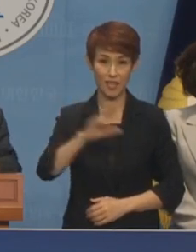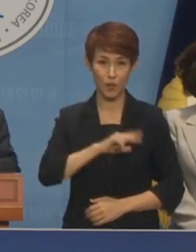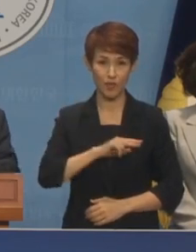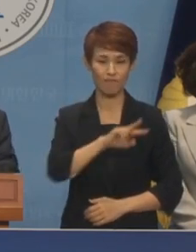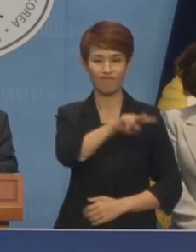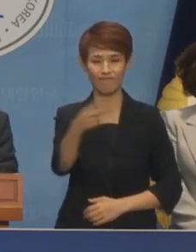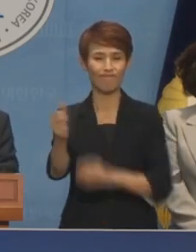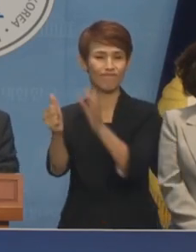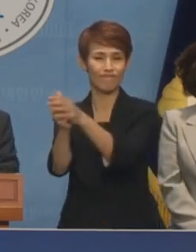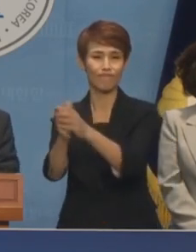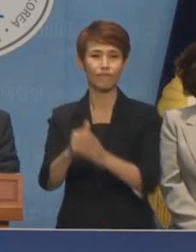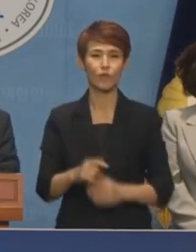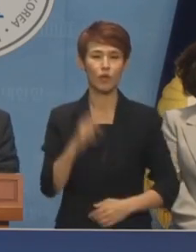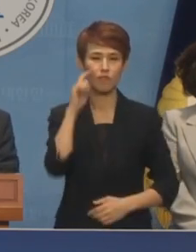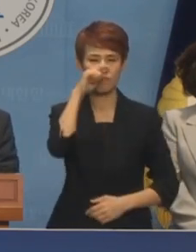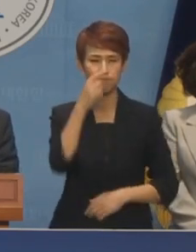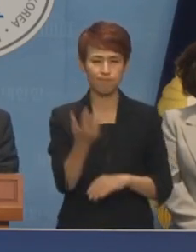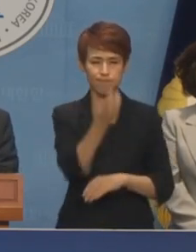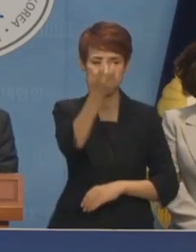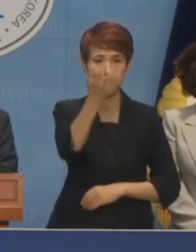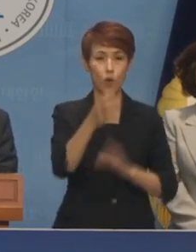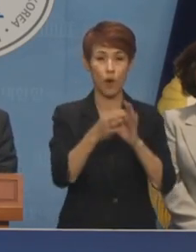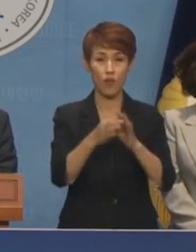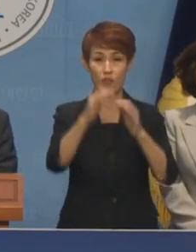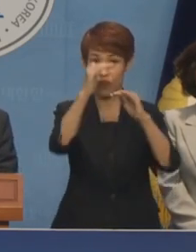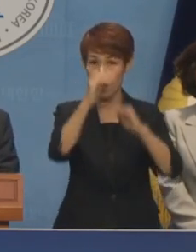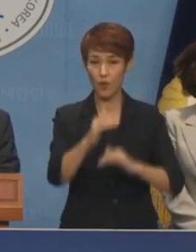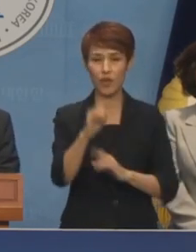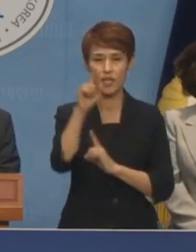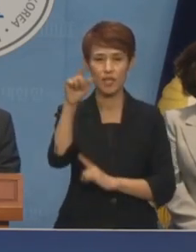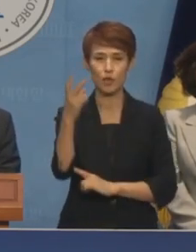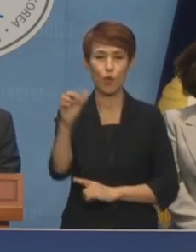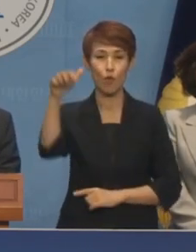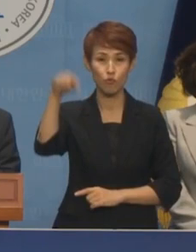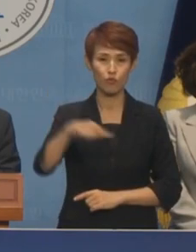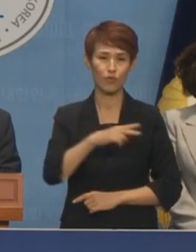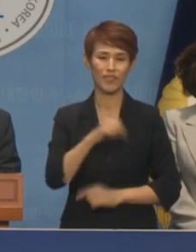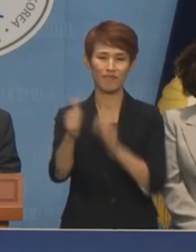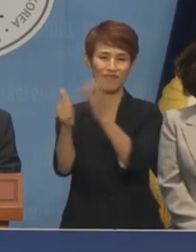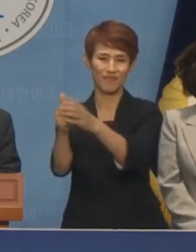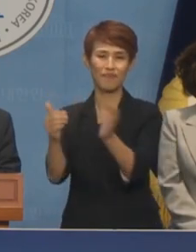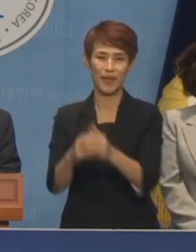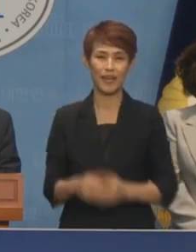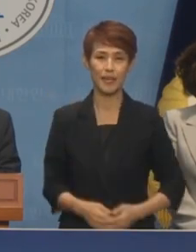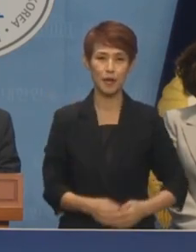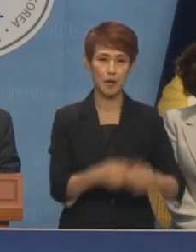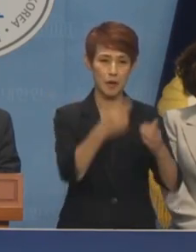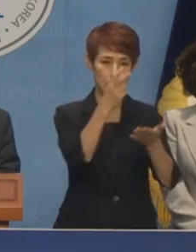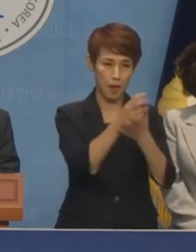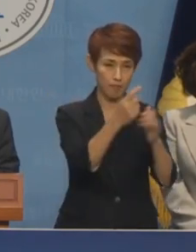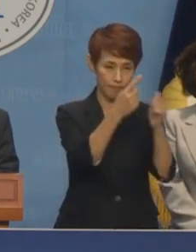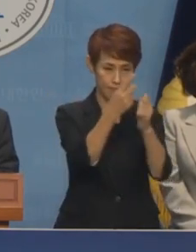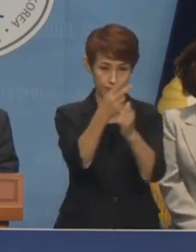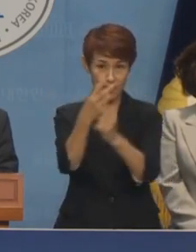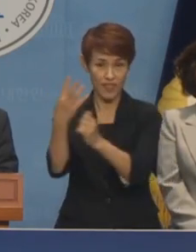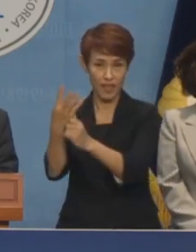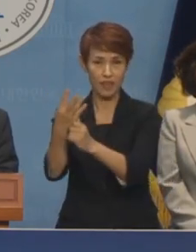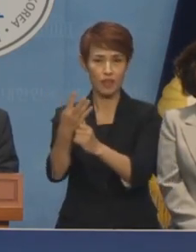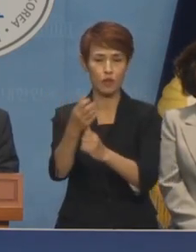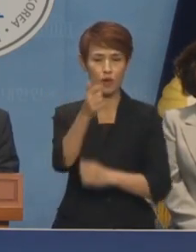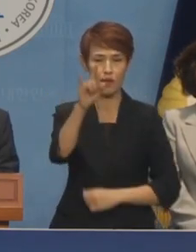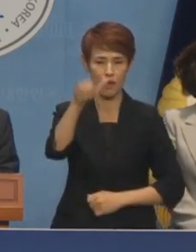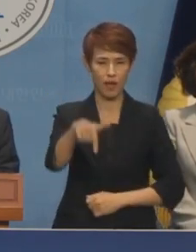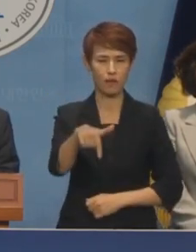그리고 온실가스 유상할당법은 이용우 의원이 맡았습니다. 이상 4개의 법안은 탈핵과